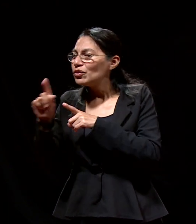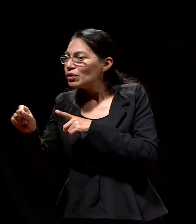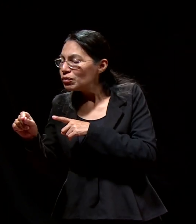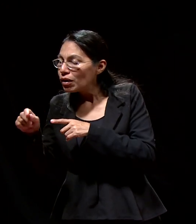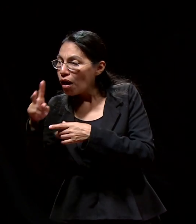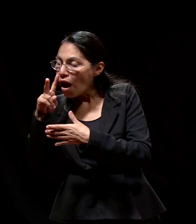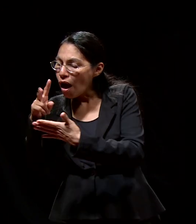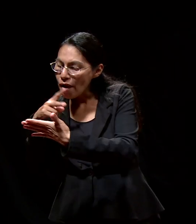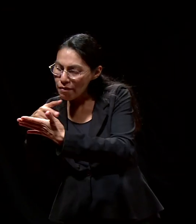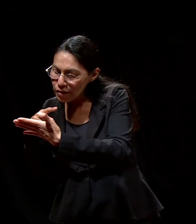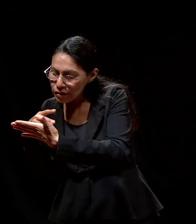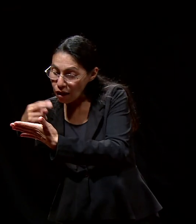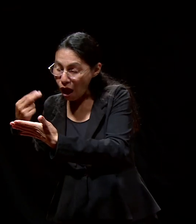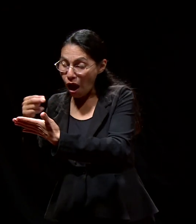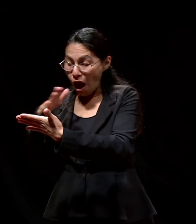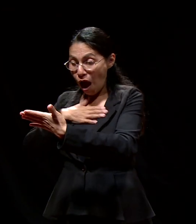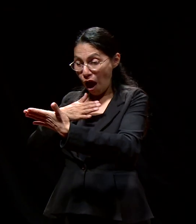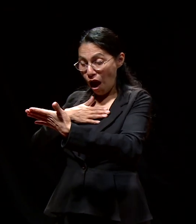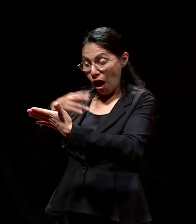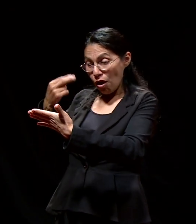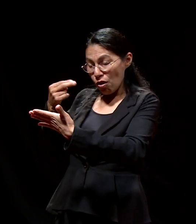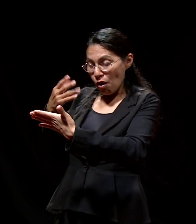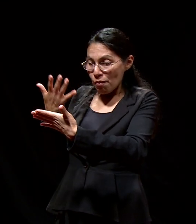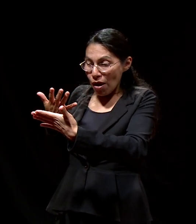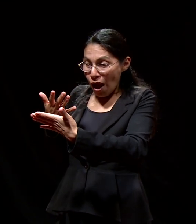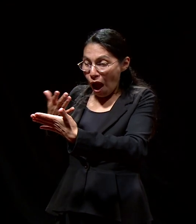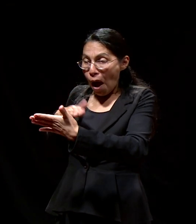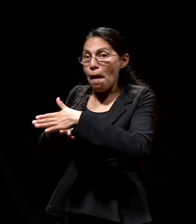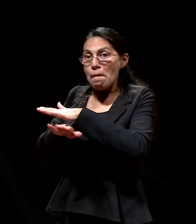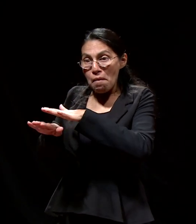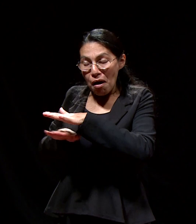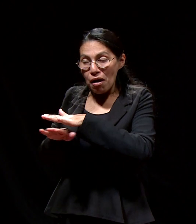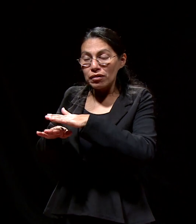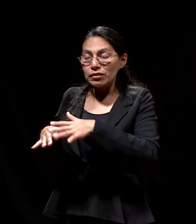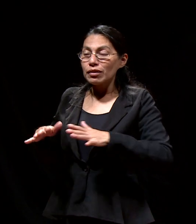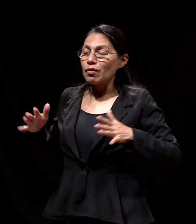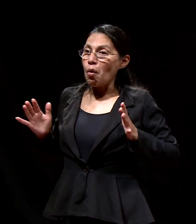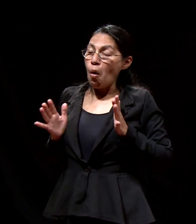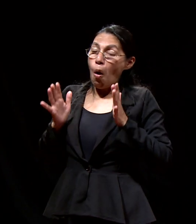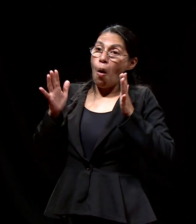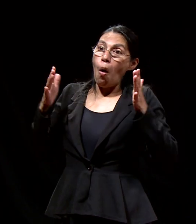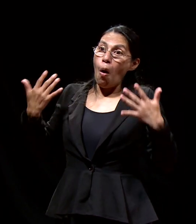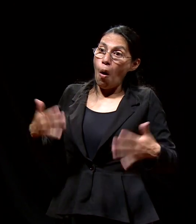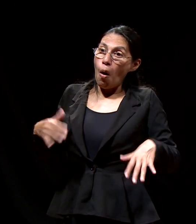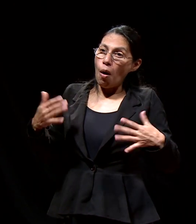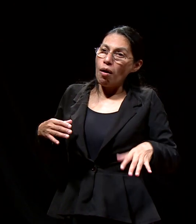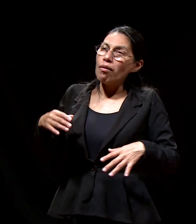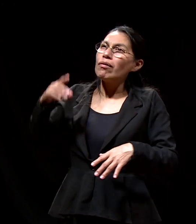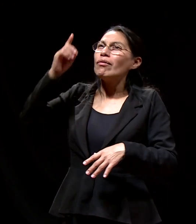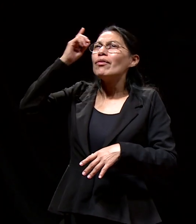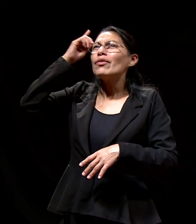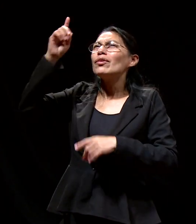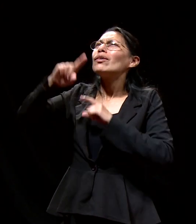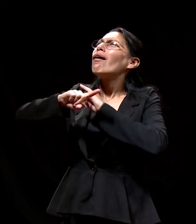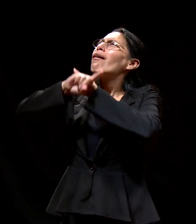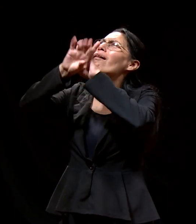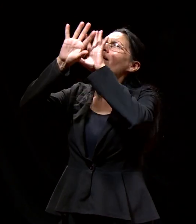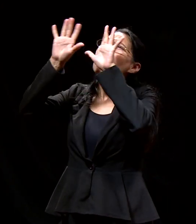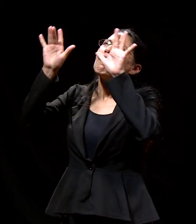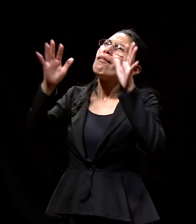era decía mi nombre y que era vas entonces pues dimos gloria a